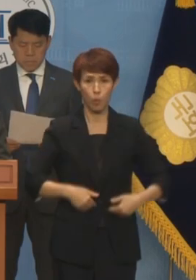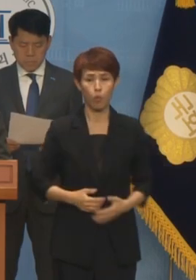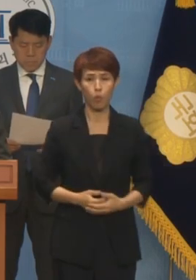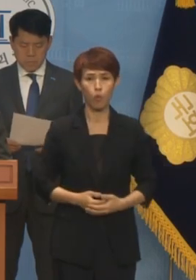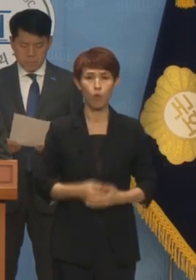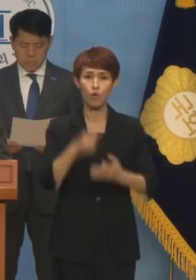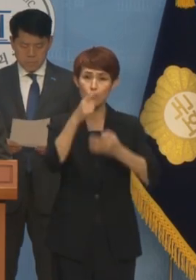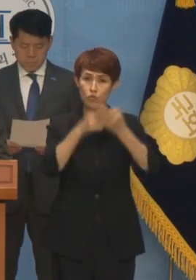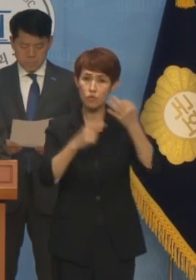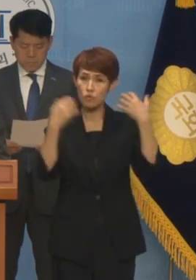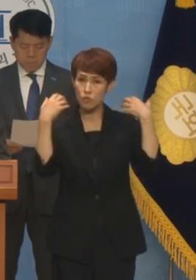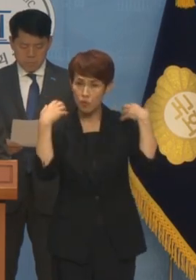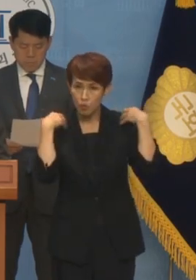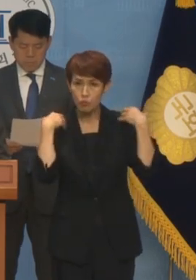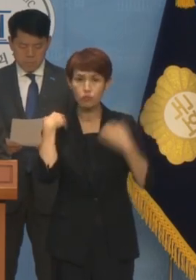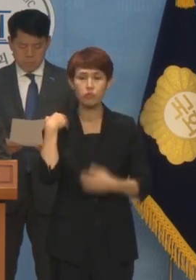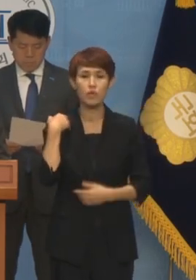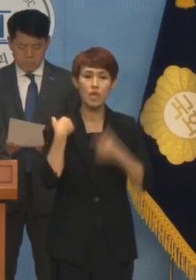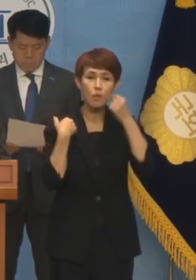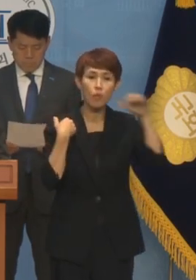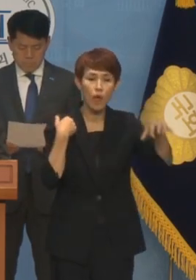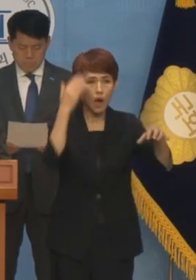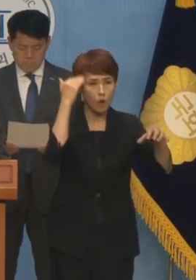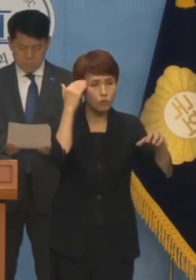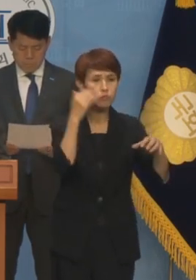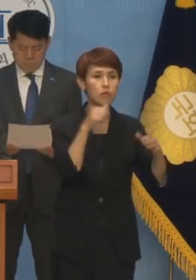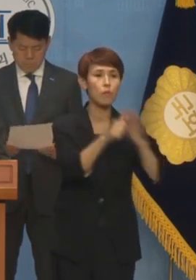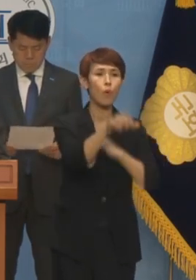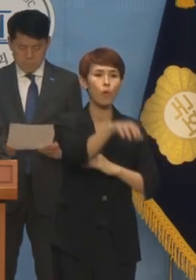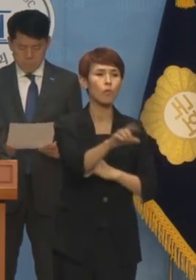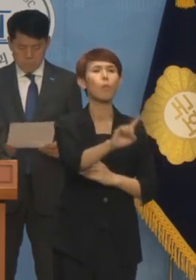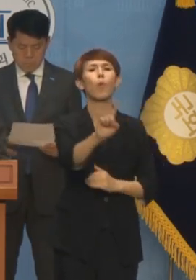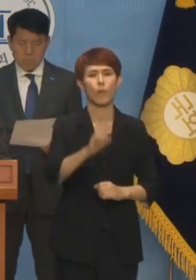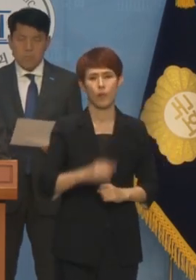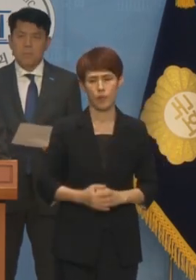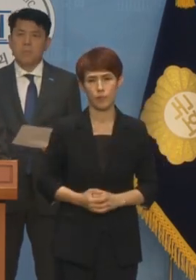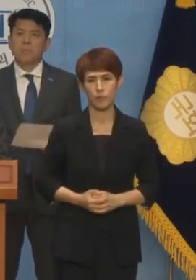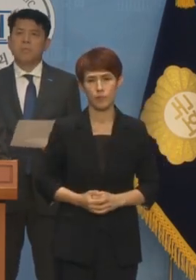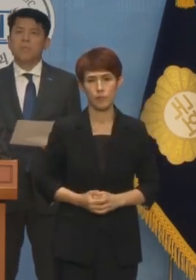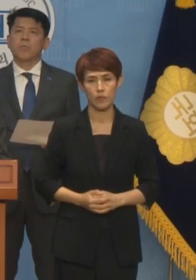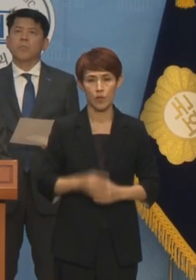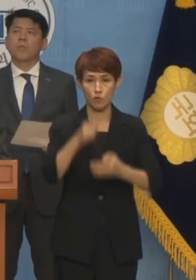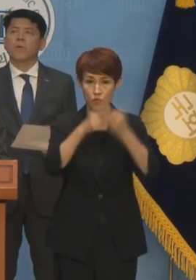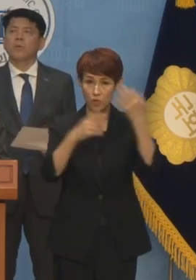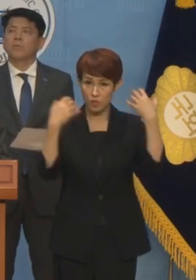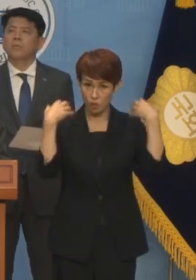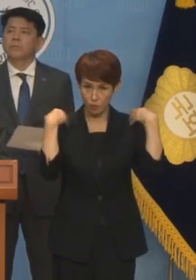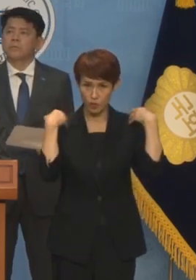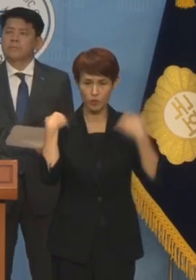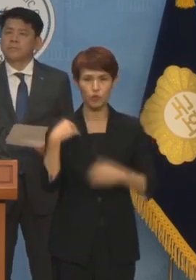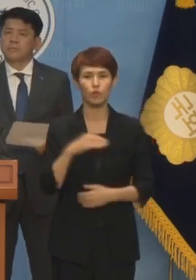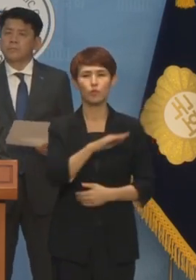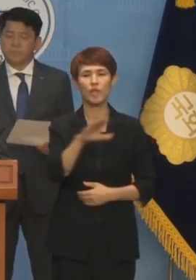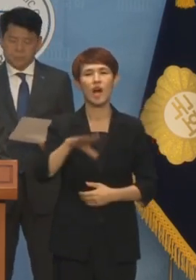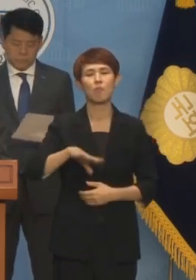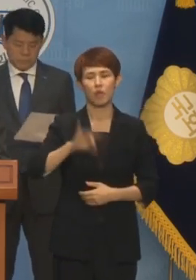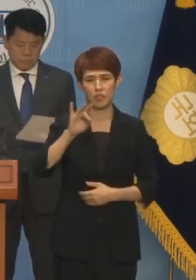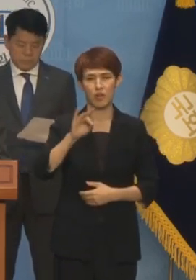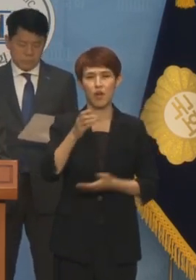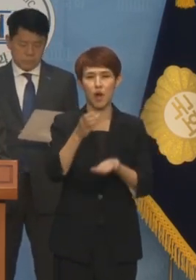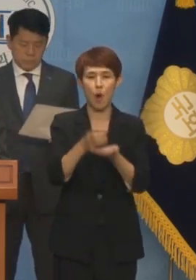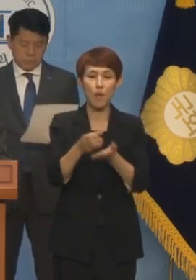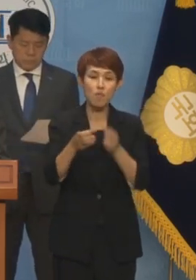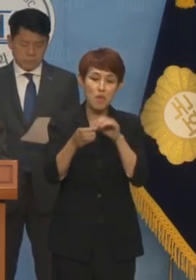정부나 주일 한국 대사관은 어디에 있습니까? 윤석열 정부는 우리가 먼저 컵에 물 절반을